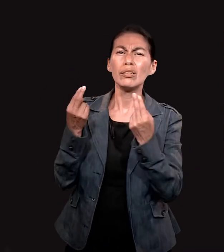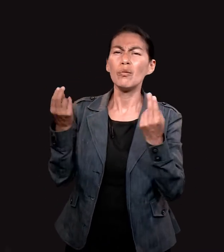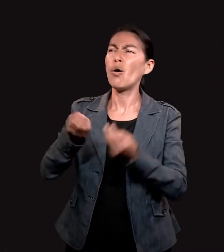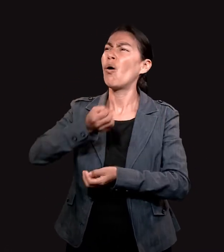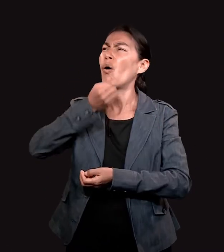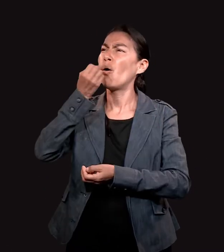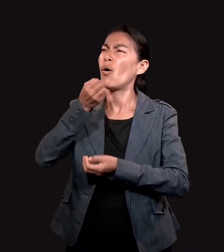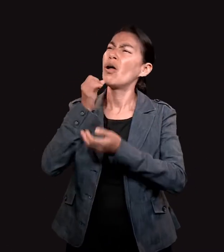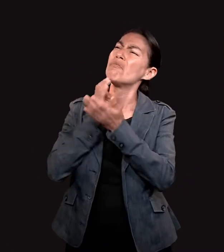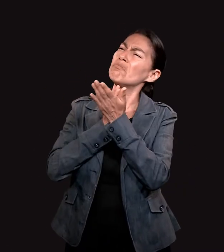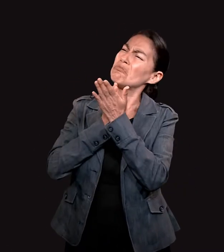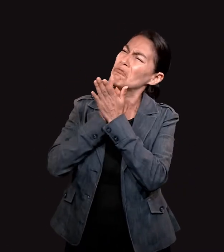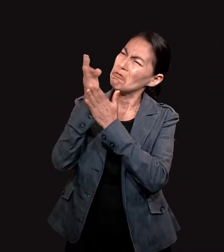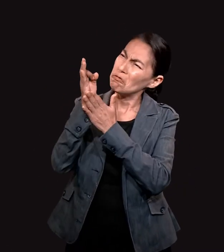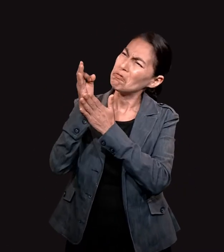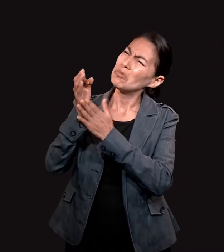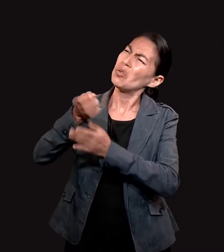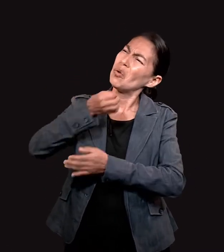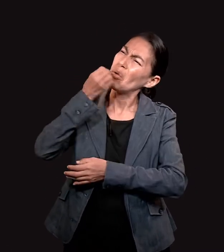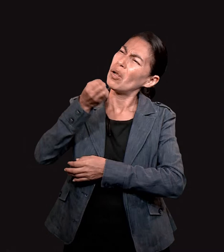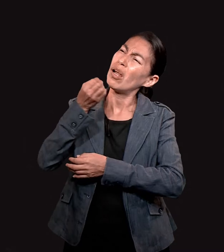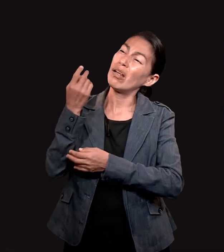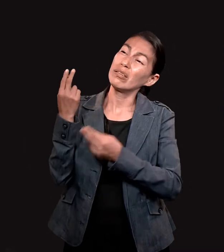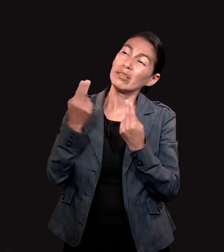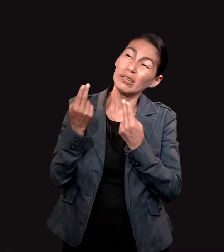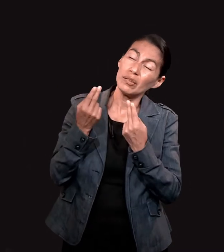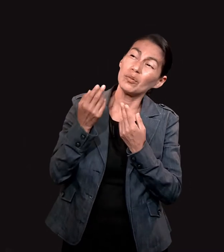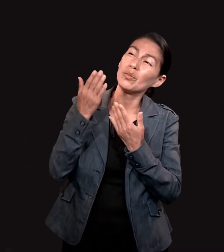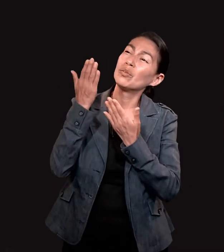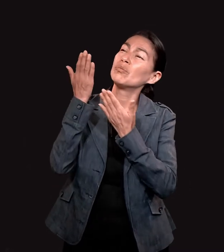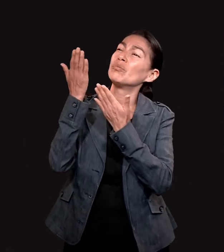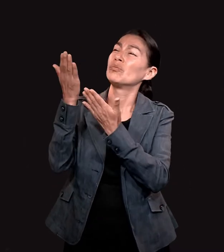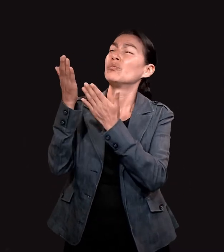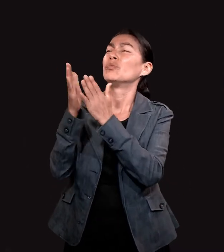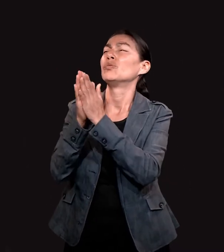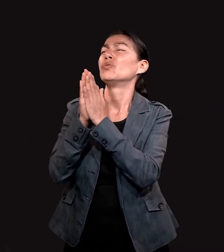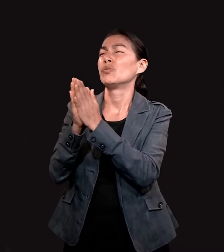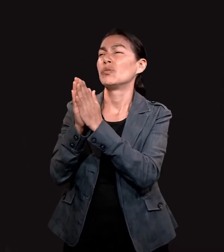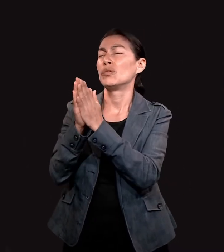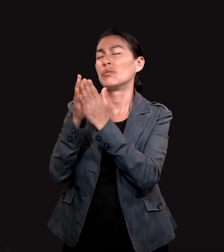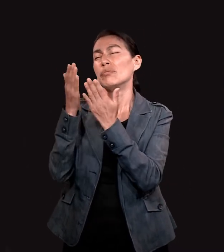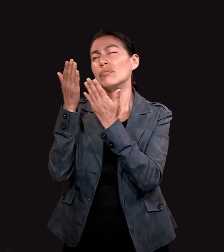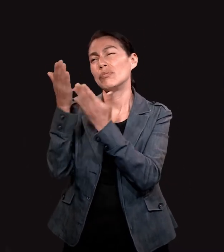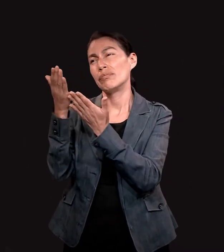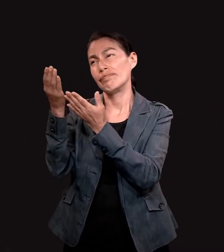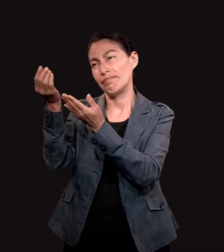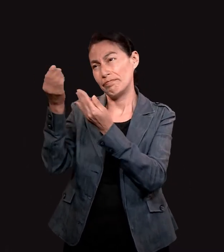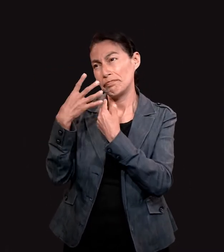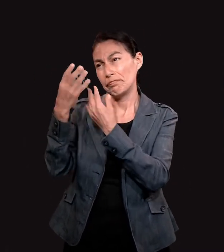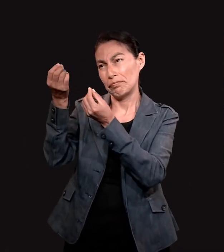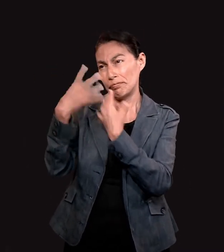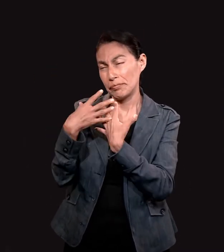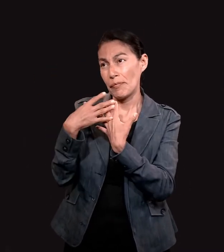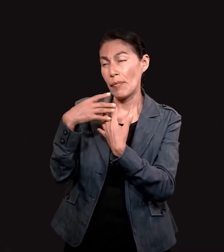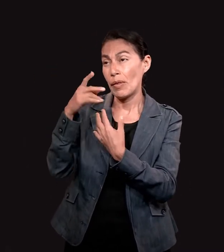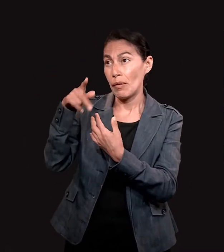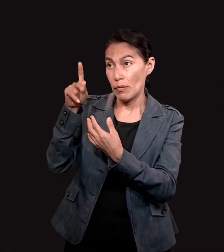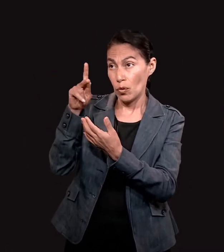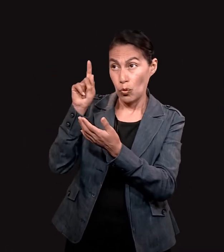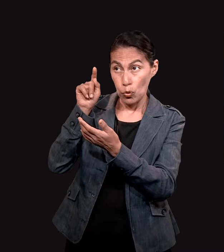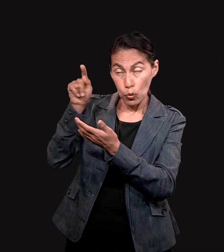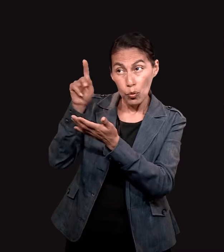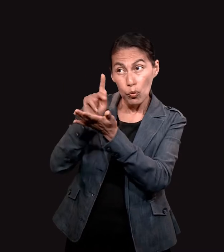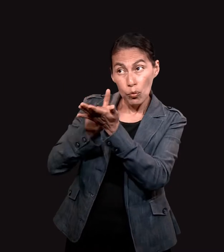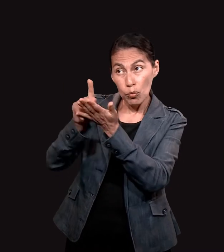orar y de que es importante siempre pedirle a Dios las cosas que necesitamos, pero también decirle que se haga